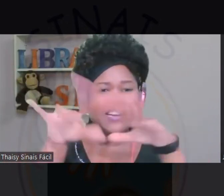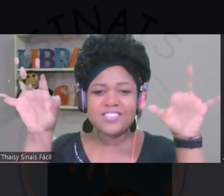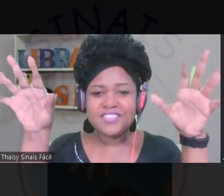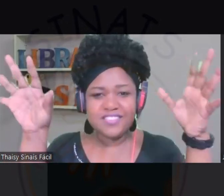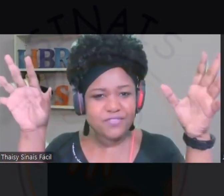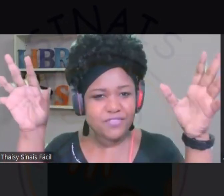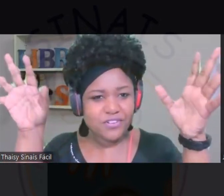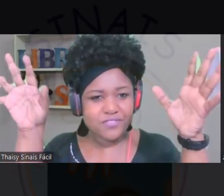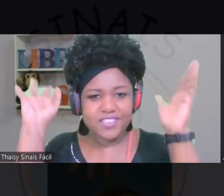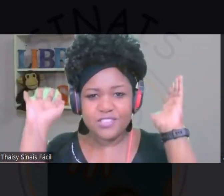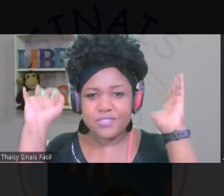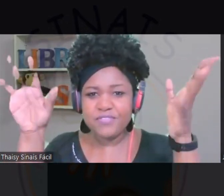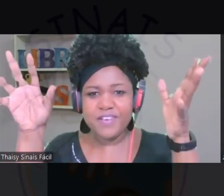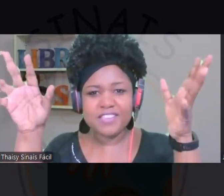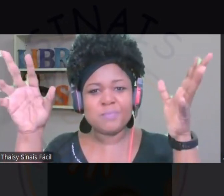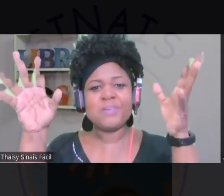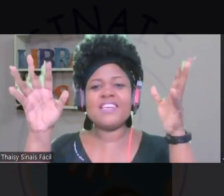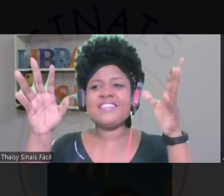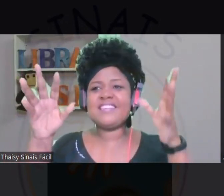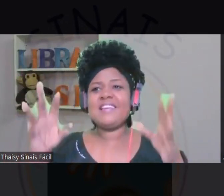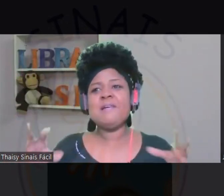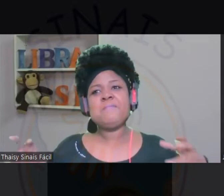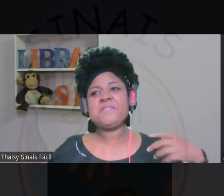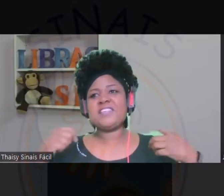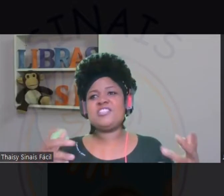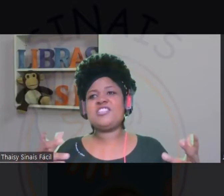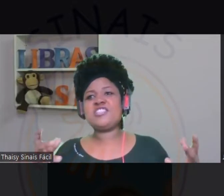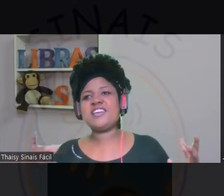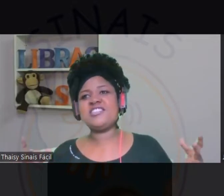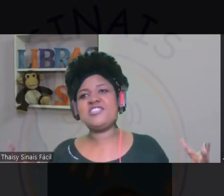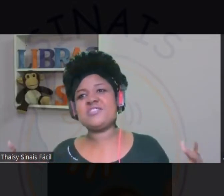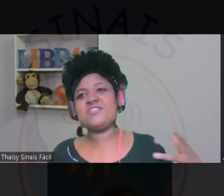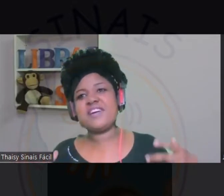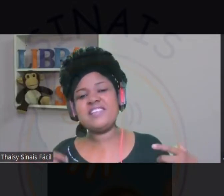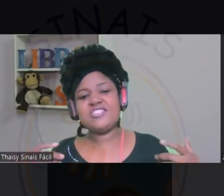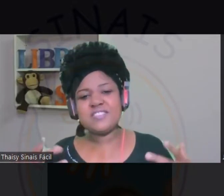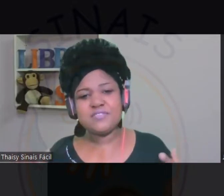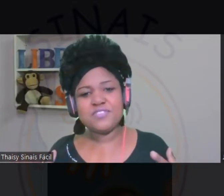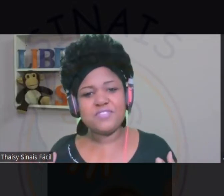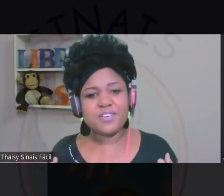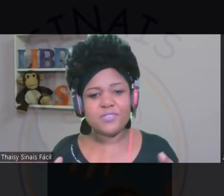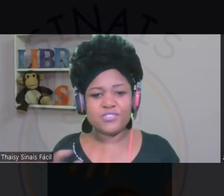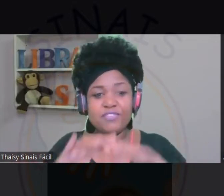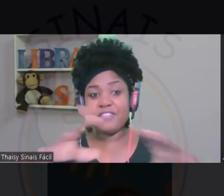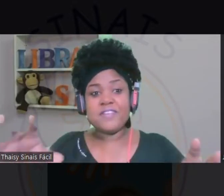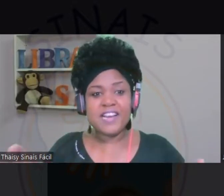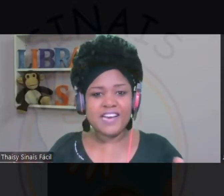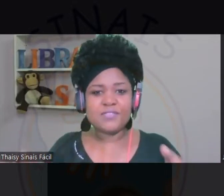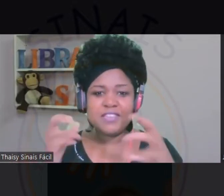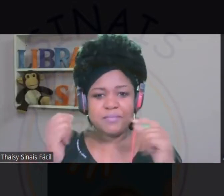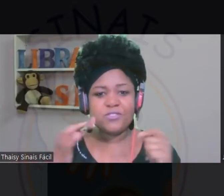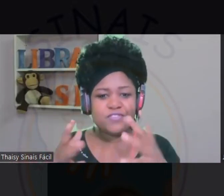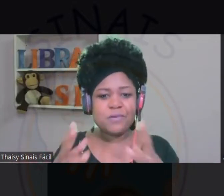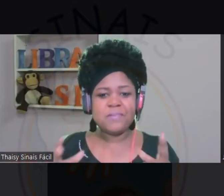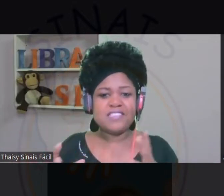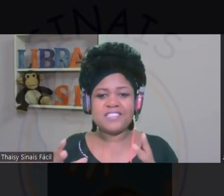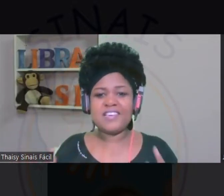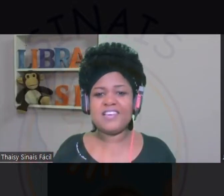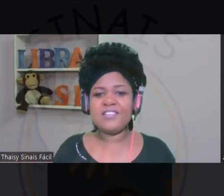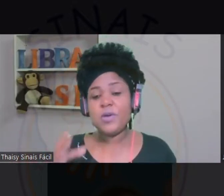se desenvolve. Isso é fato, porque assim, se a gente achar que a gente só vai desenvolver, só vai falar quando a mão estiver obedecendo,